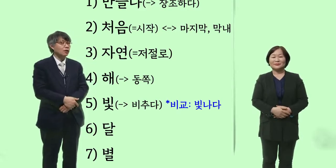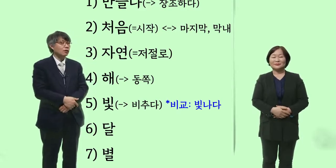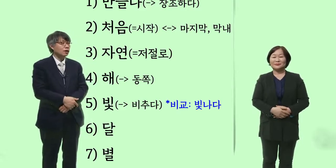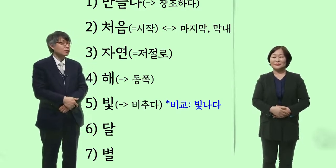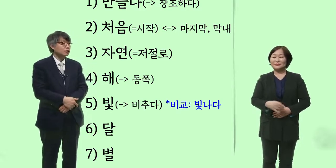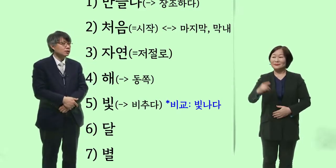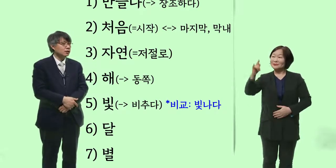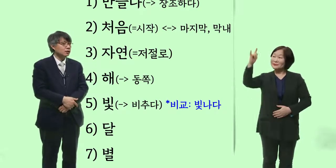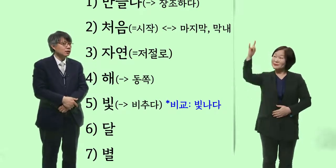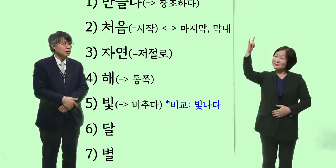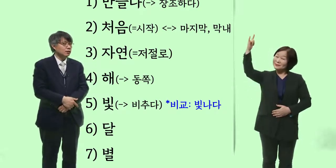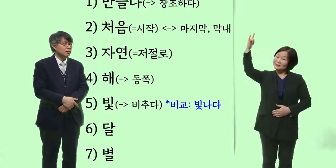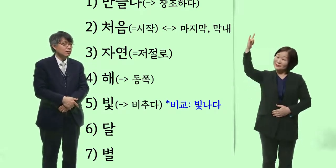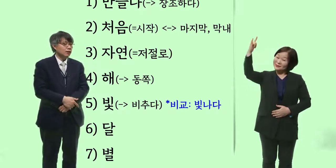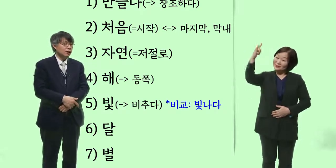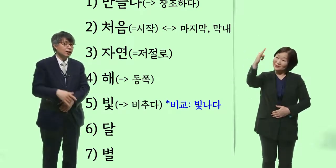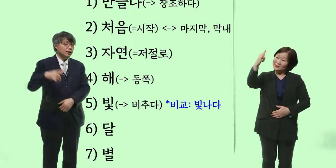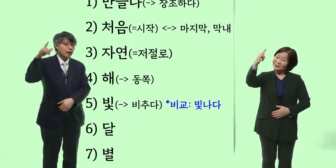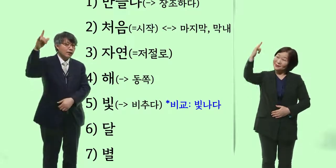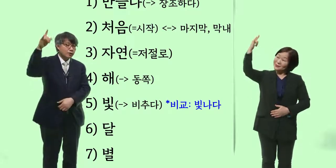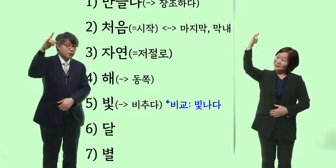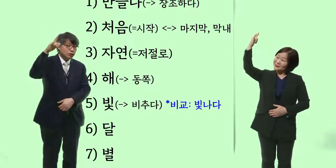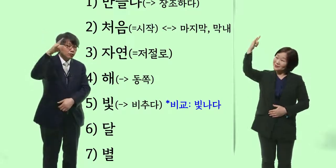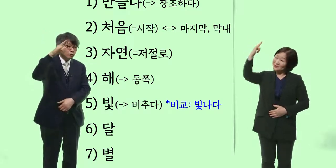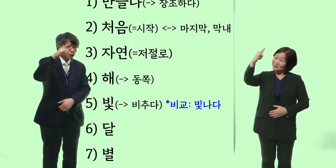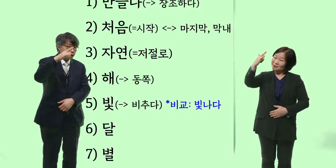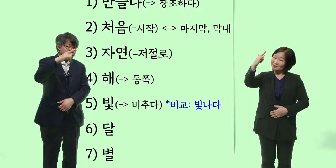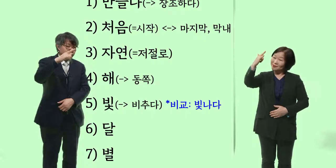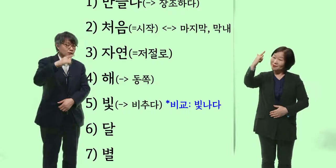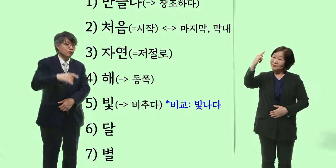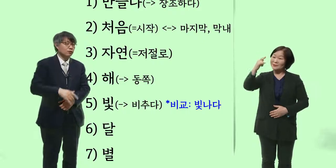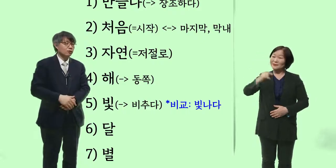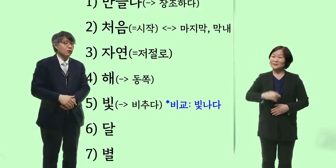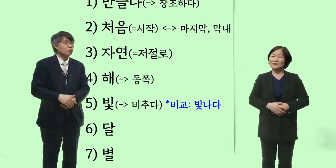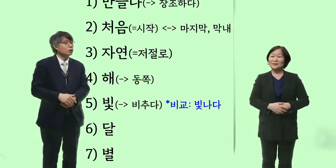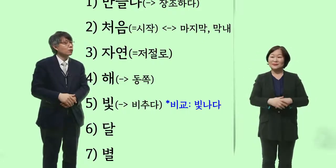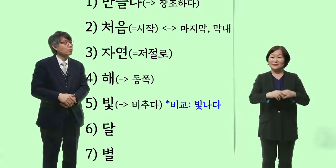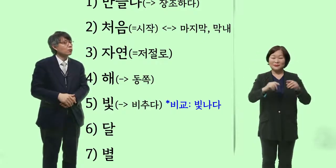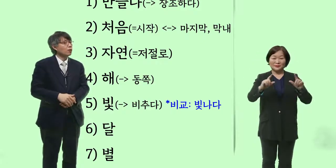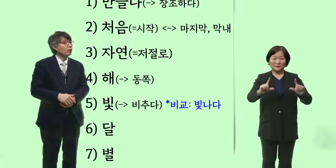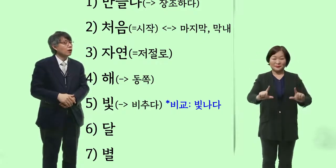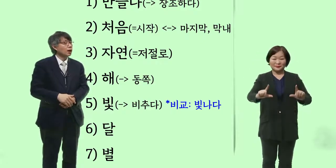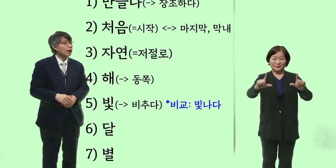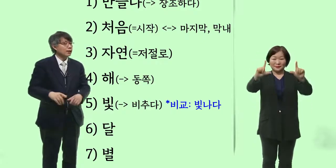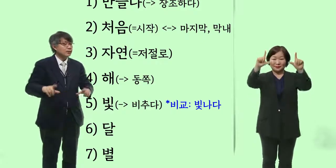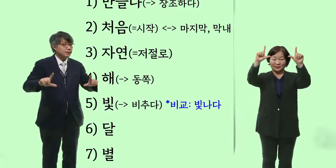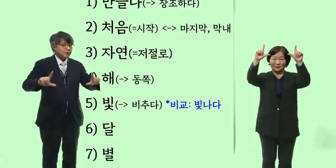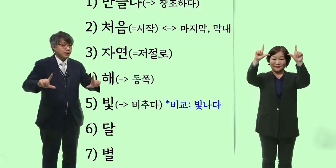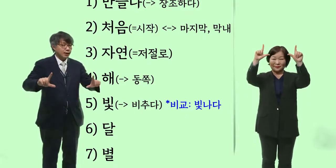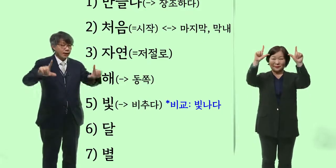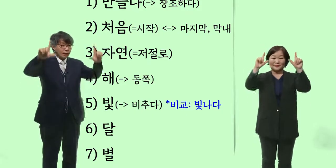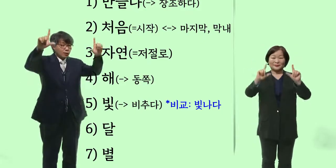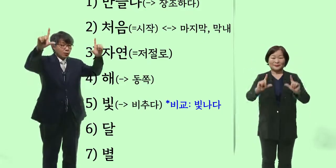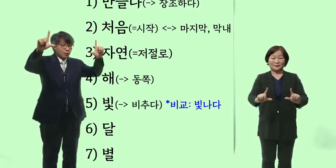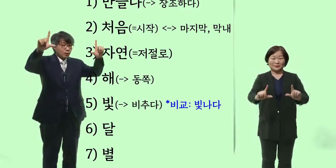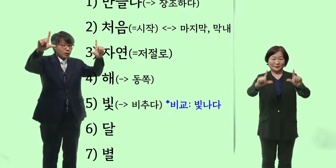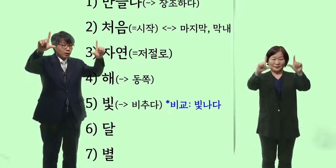할까요? 해는 이건 해가 비추는 거고요. 우리 보통 뭐 해 할 때는 해 이렇게 표현하게 되어